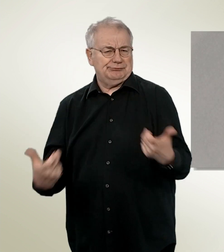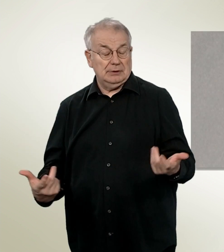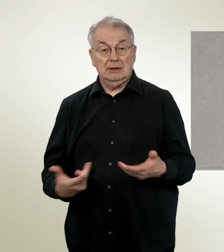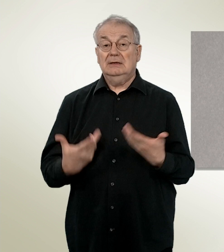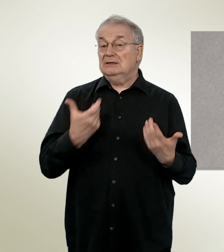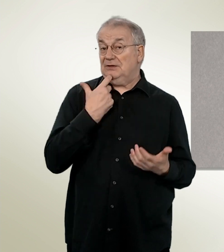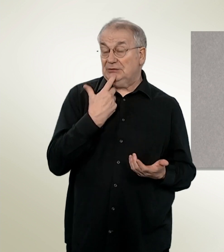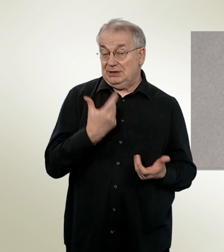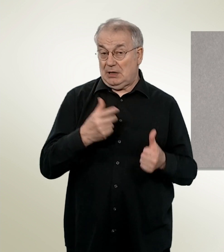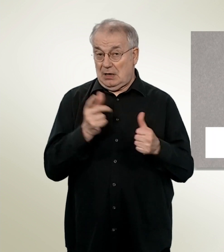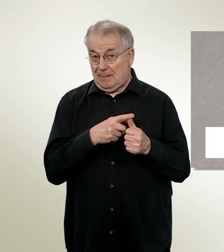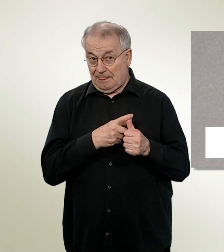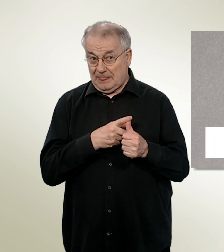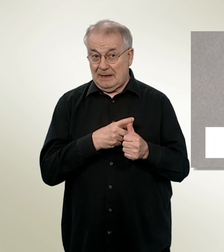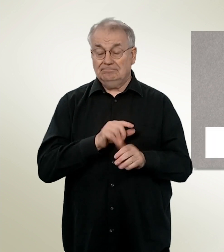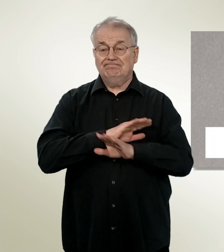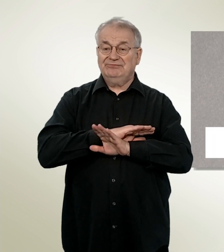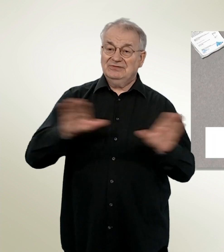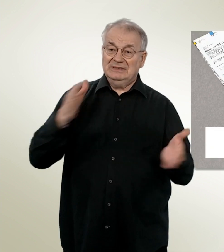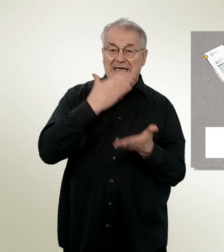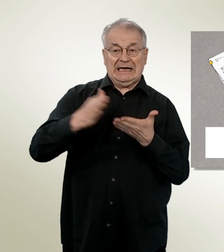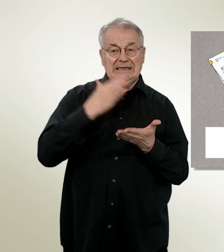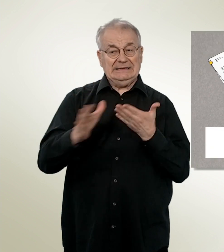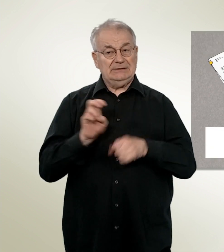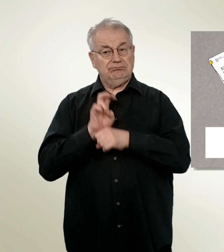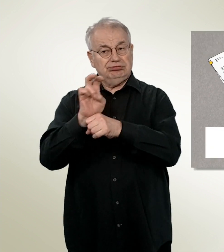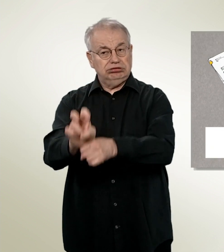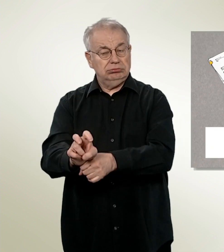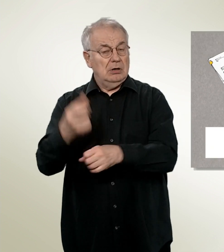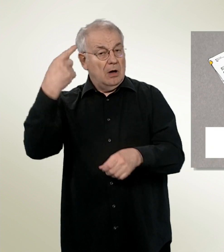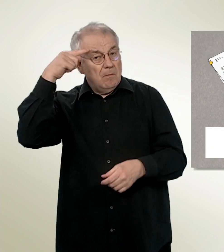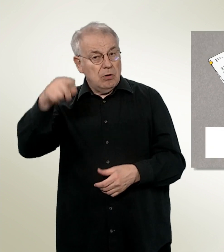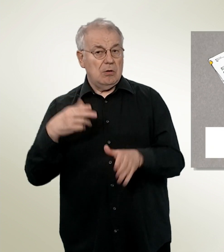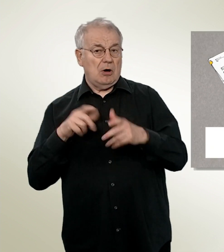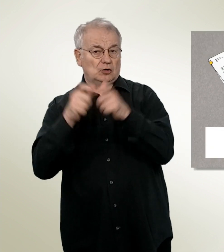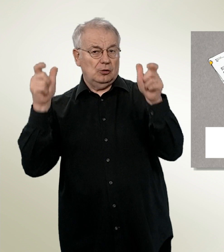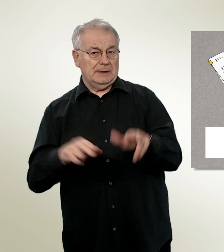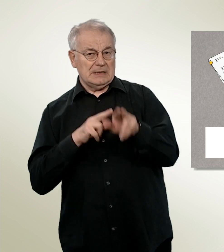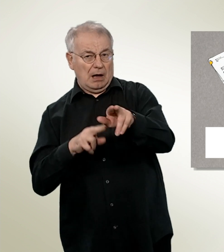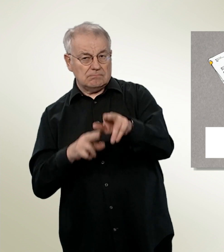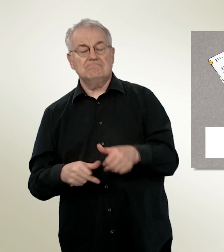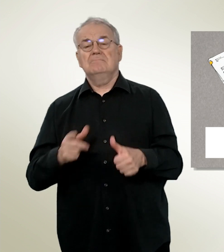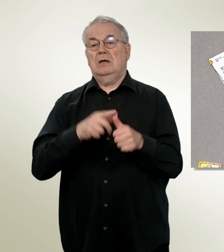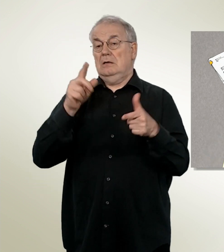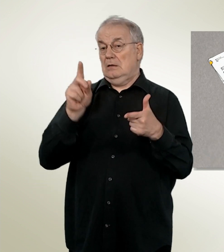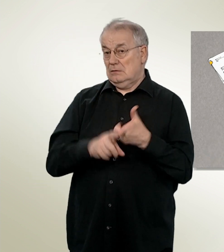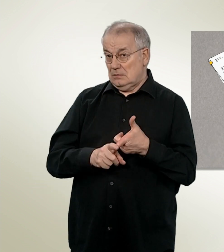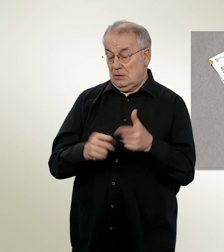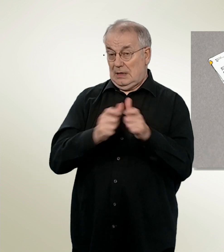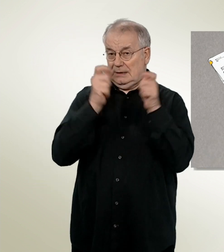signifie premièrement que plus aucun crédit ne sera accordé aux entreprises d'armement. Deuxièmement, les institutions suisses ne